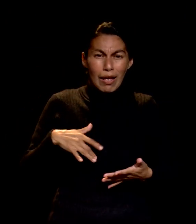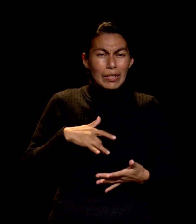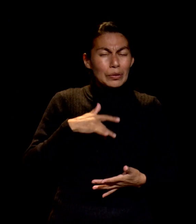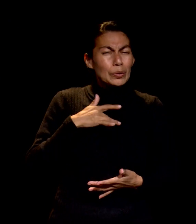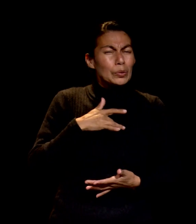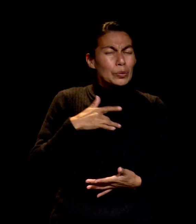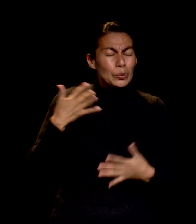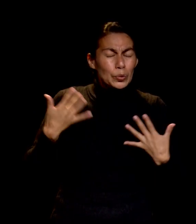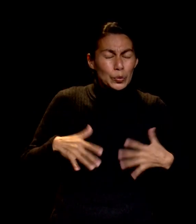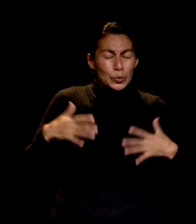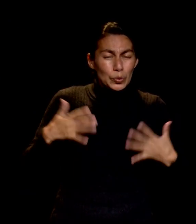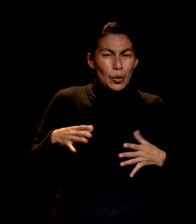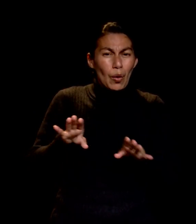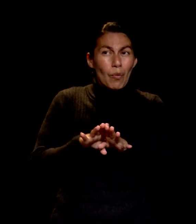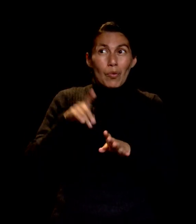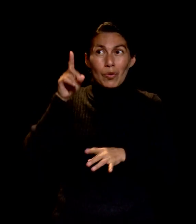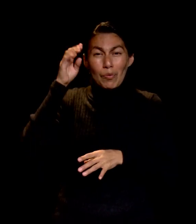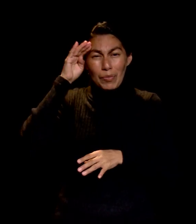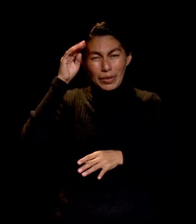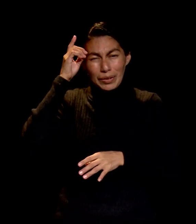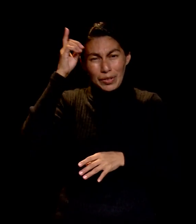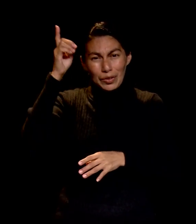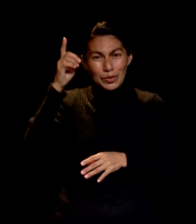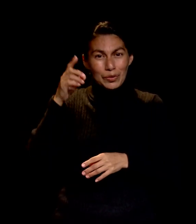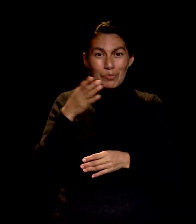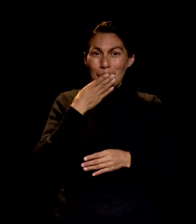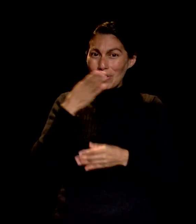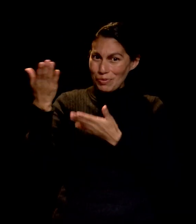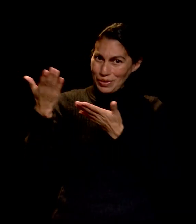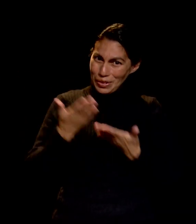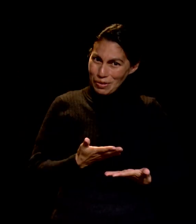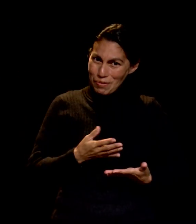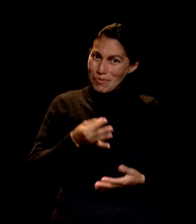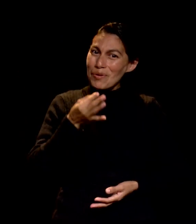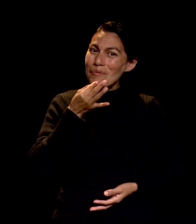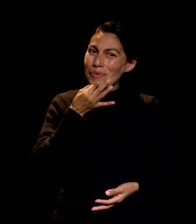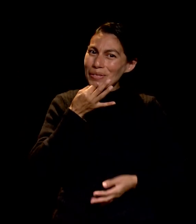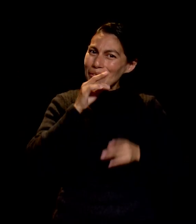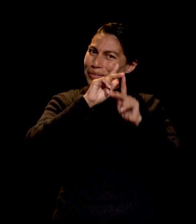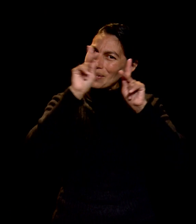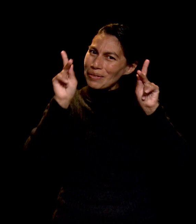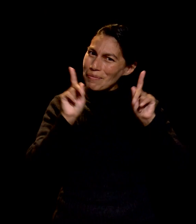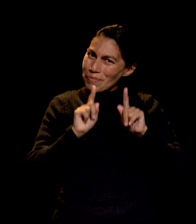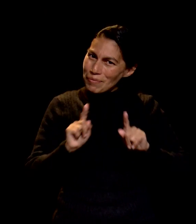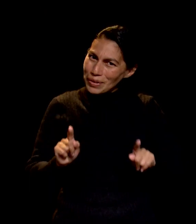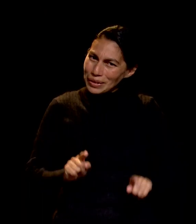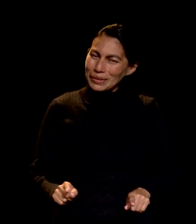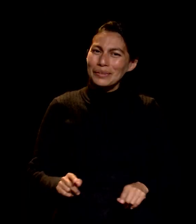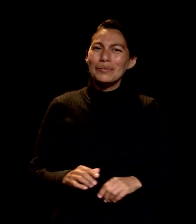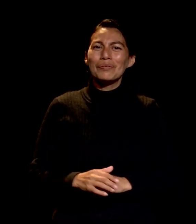manera de pensar respecto a Dios. Bienvenidos a Un Momento de Paz.